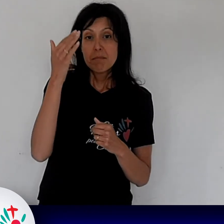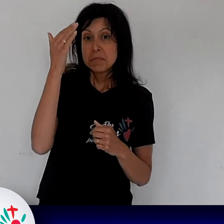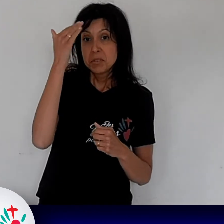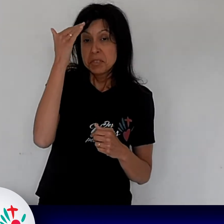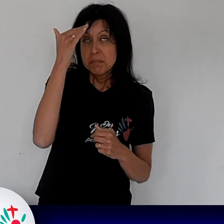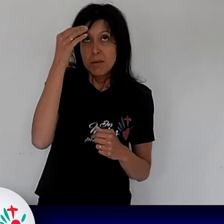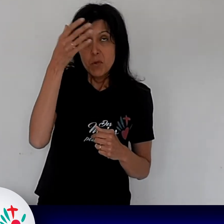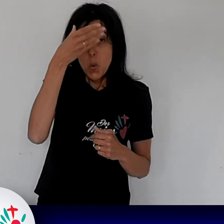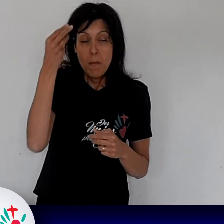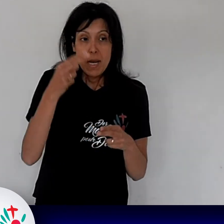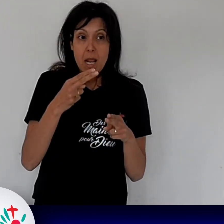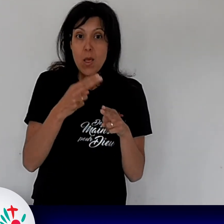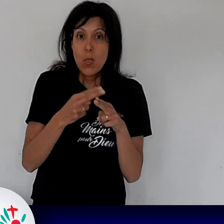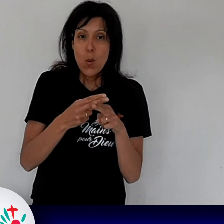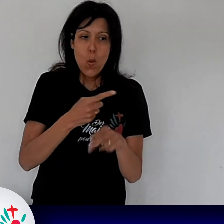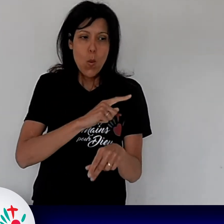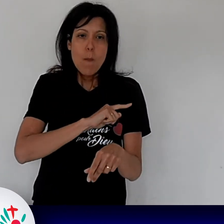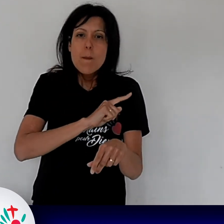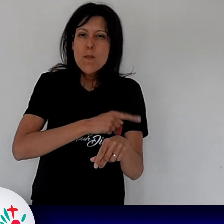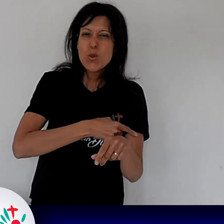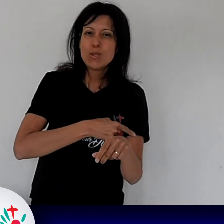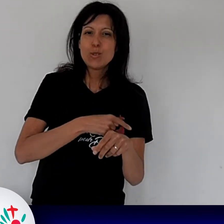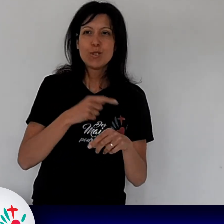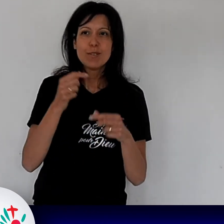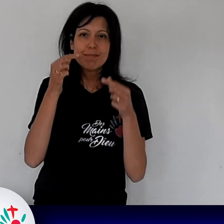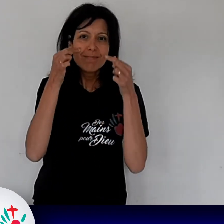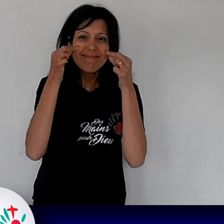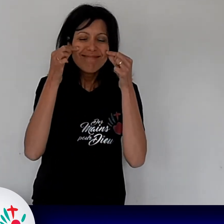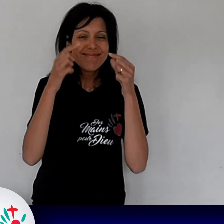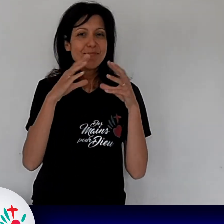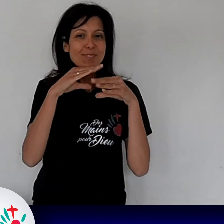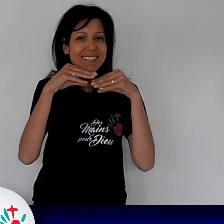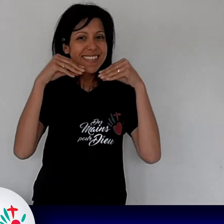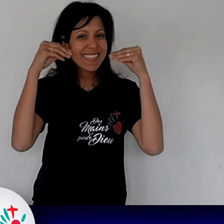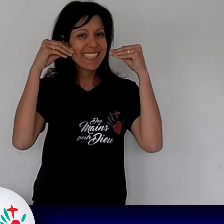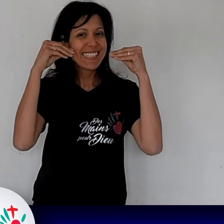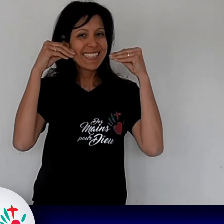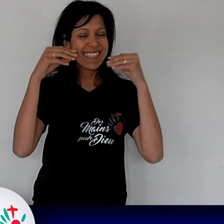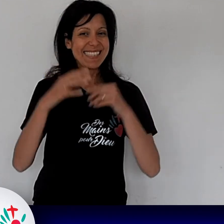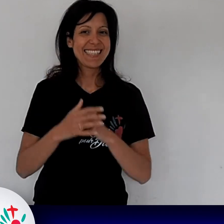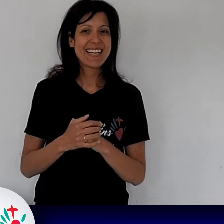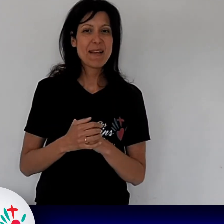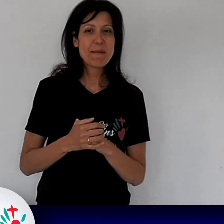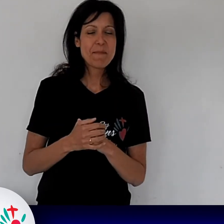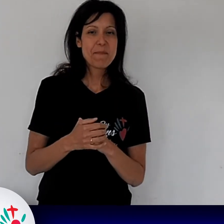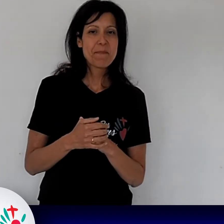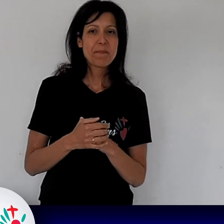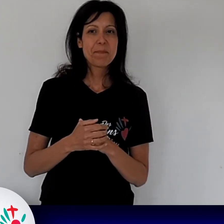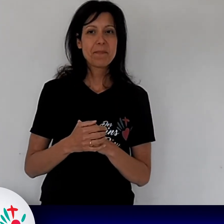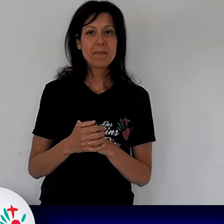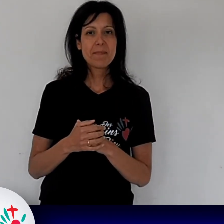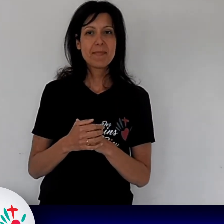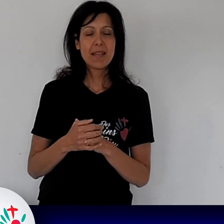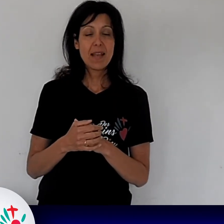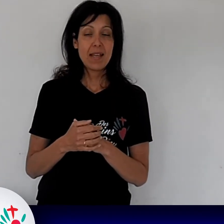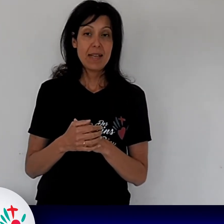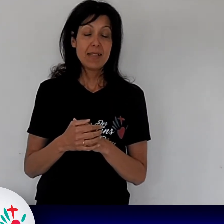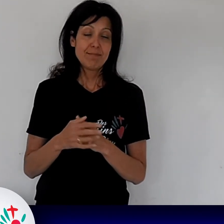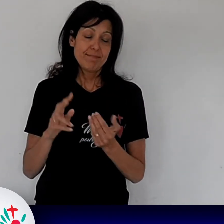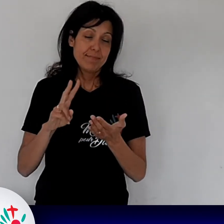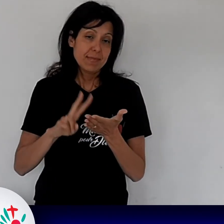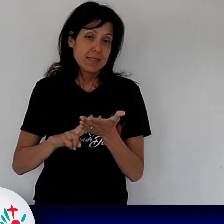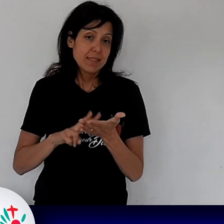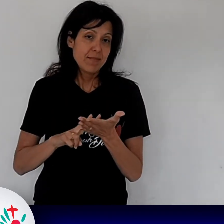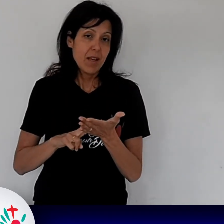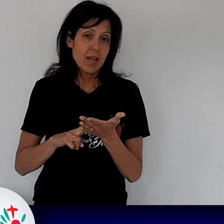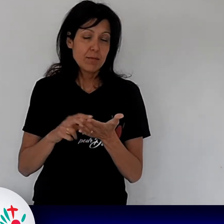rire. Alors habituons-nous à les réutiliser. Si ces derniers temps,